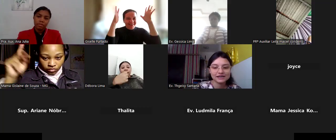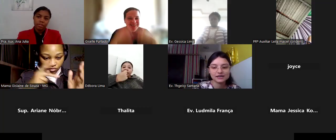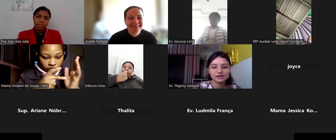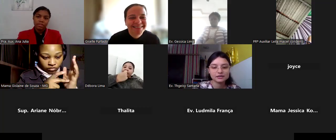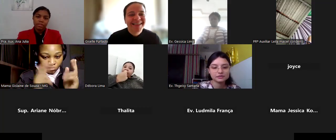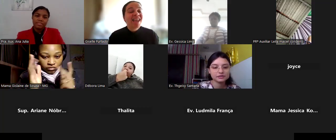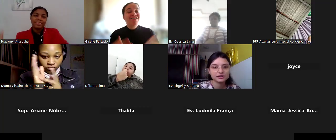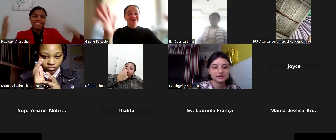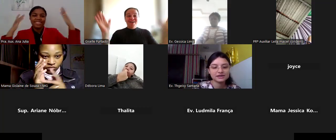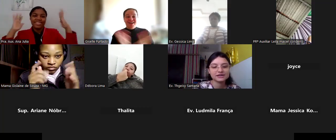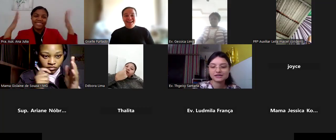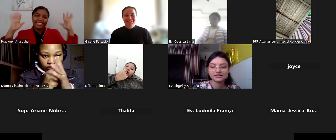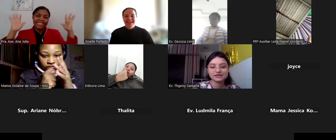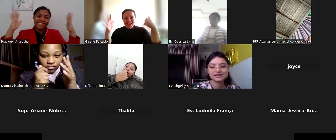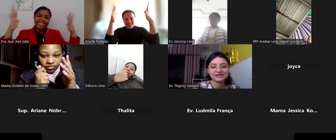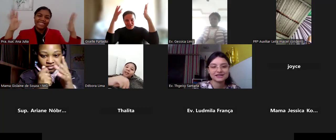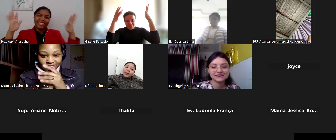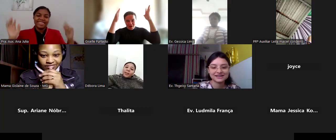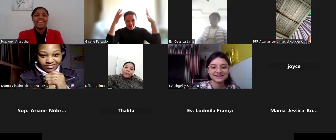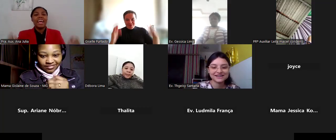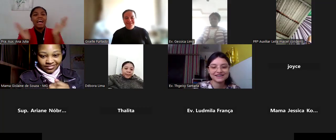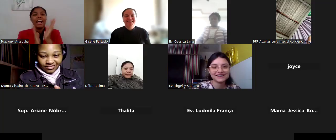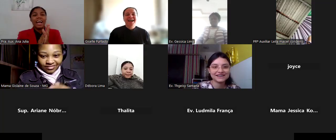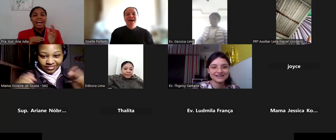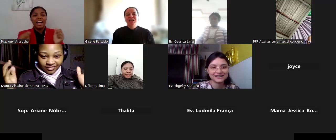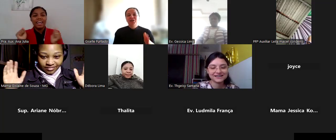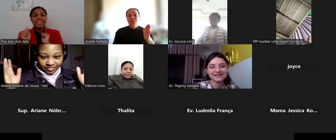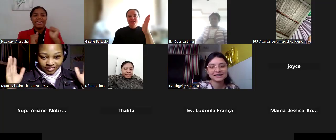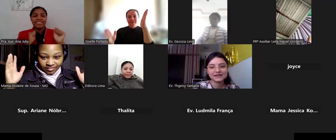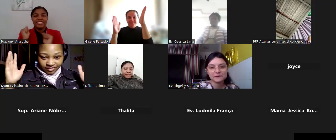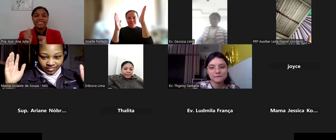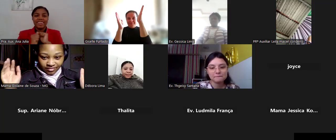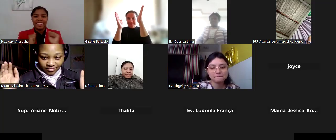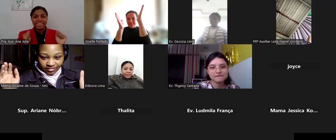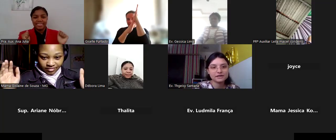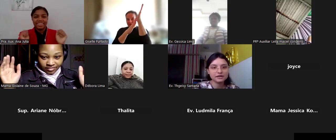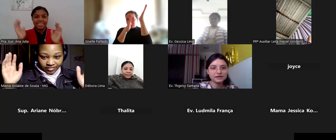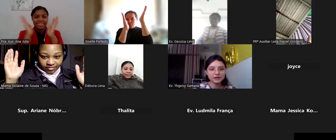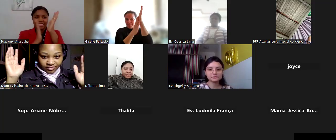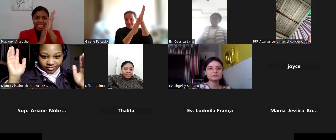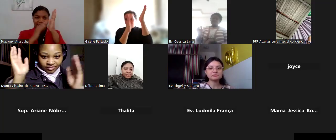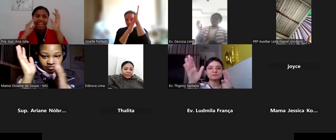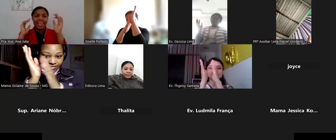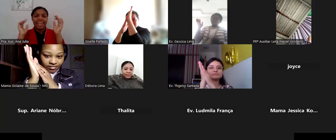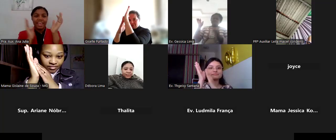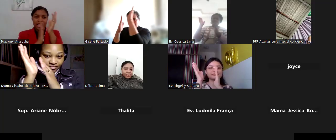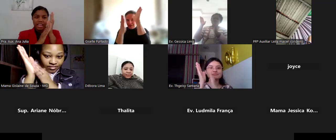Aleluia. Aleluia, ó, aleluia. Esse aqui é palmas. Aleluia. Eu dou uma batidinha aqui, ó, na